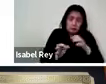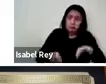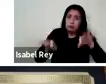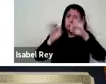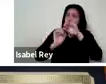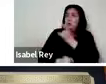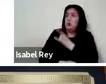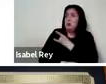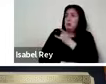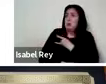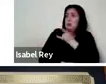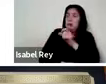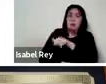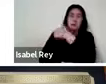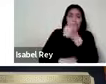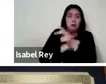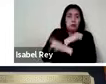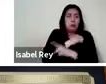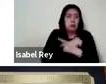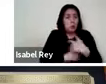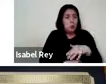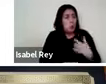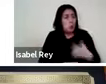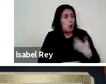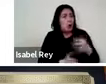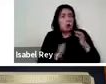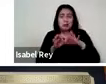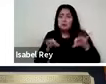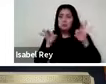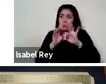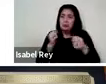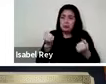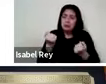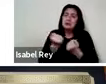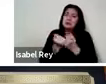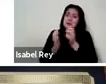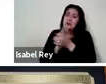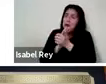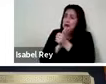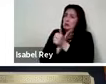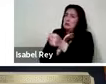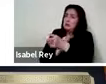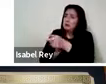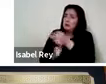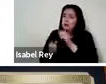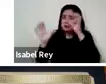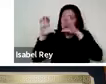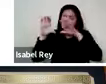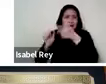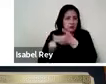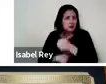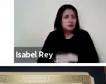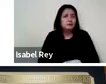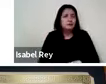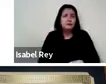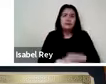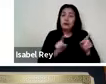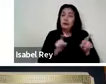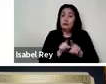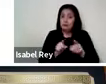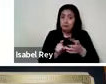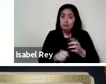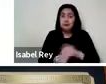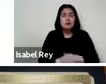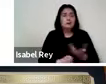universidades de otro país, ha sido muy importante que ella complemente sus competencias y capacidades científicas, ¿no? Además,